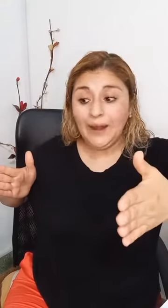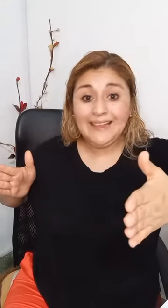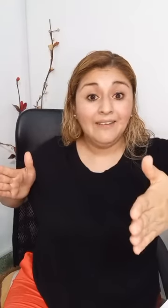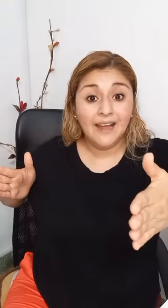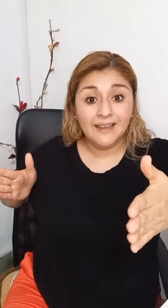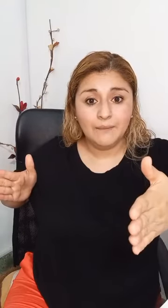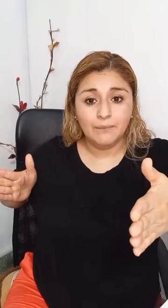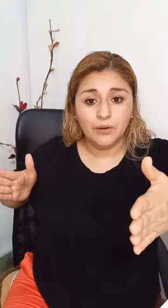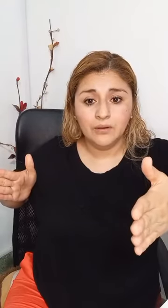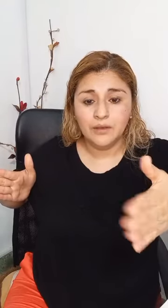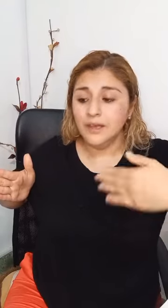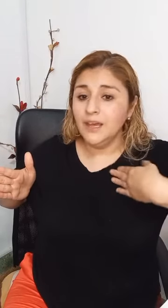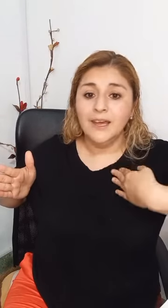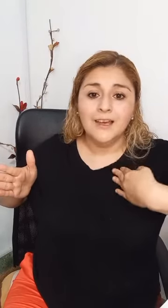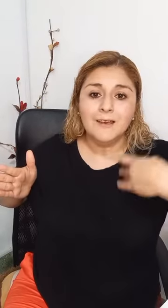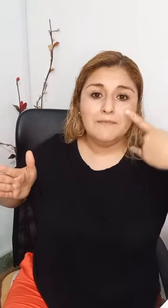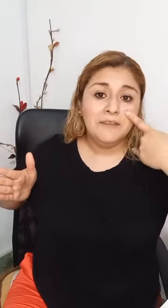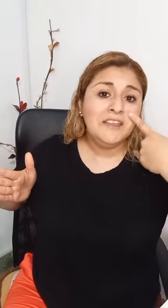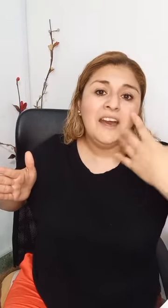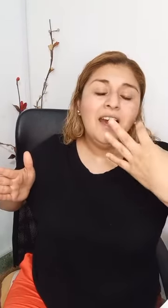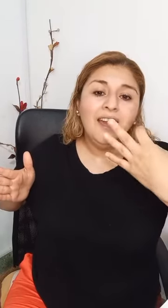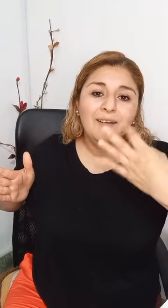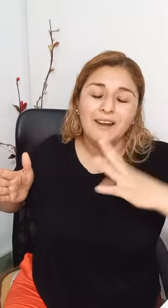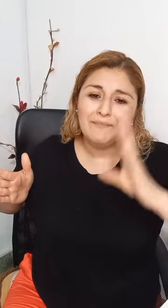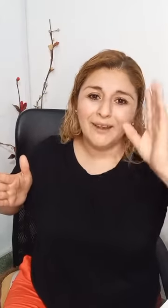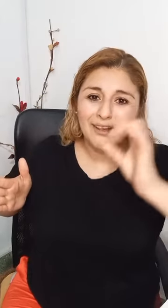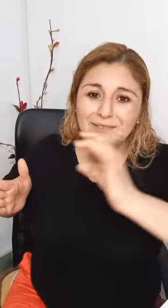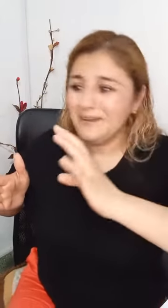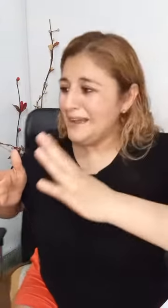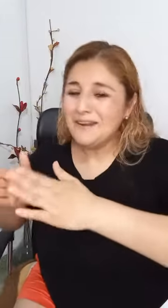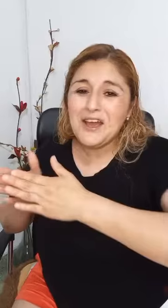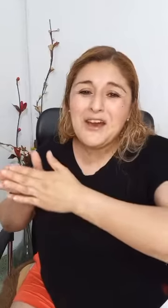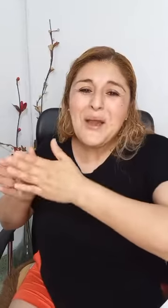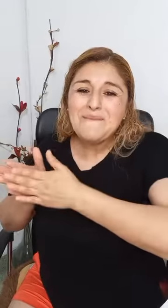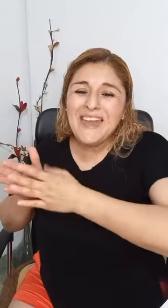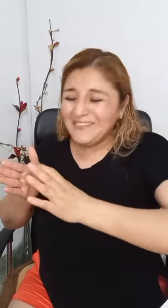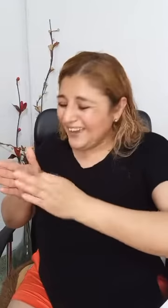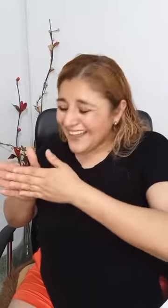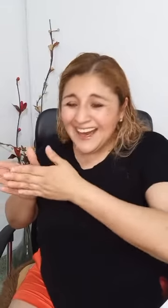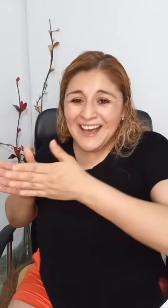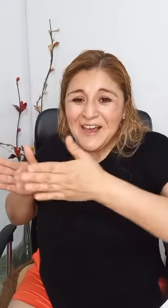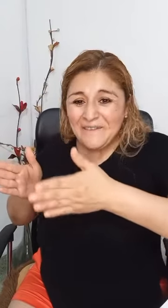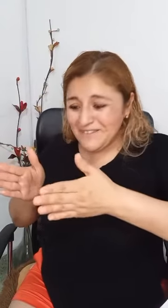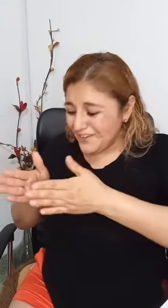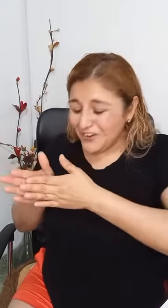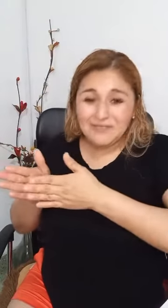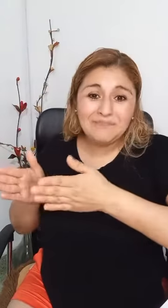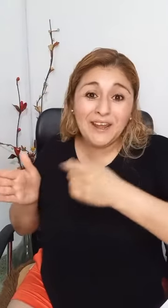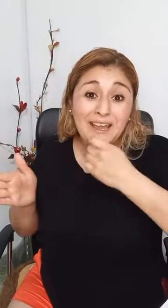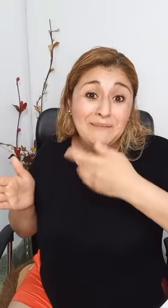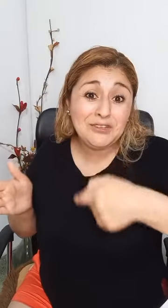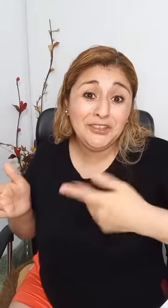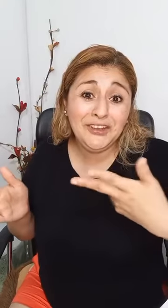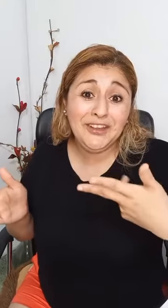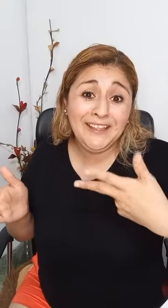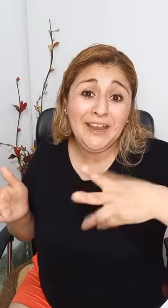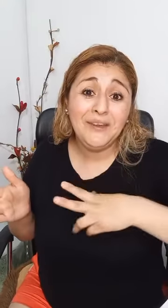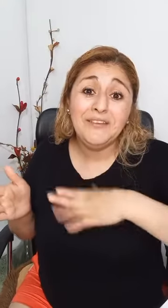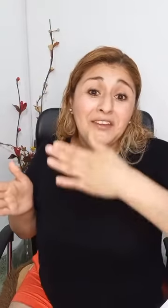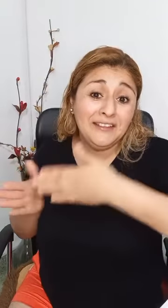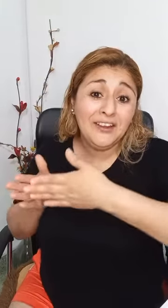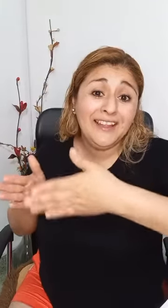una tabla del tiempo, mi vida, ay perdón que se me van las manos, mi vida vivo, por ejemplo, yo